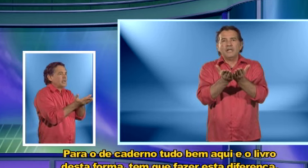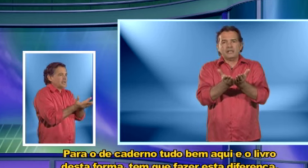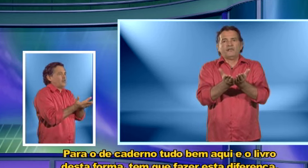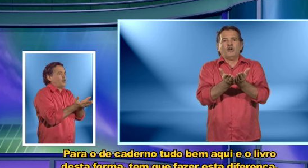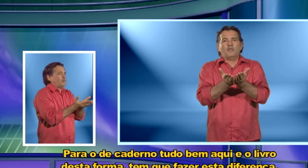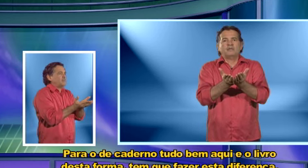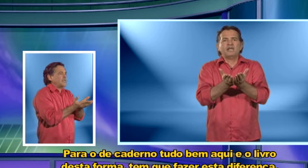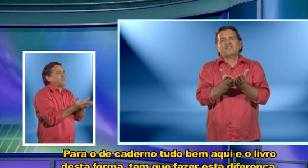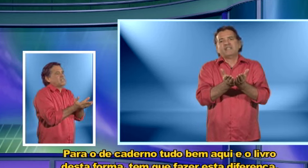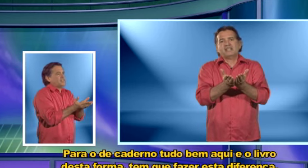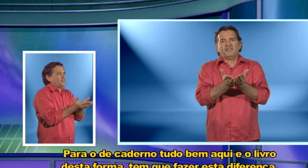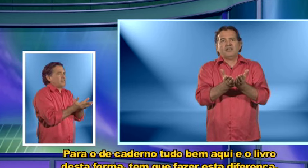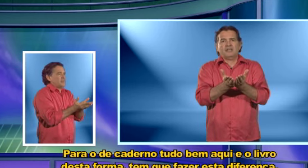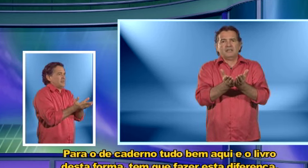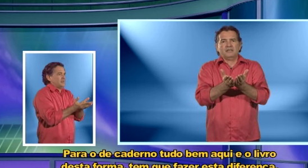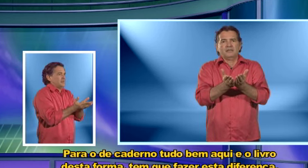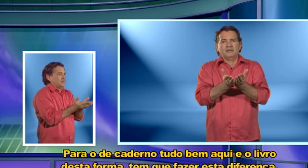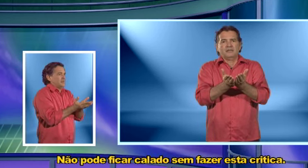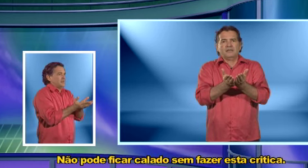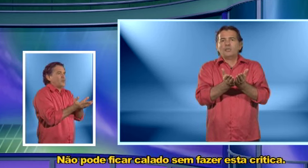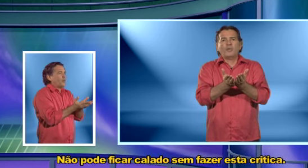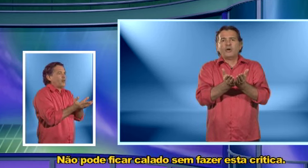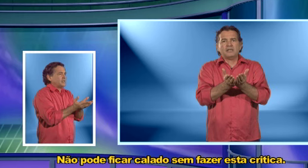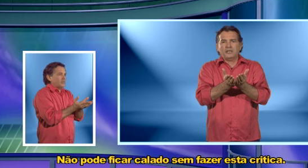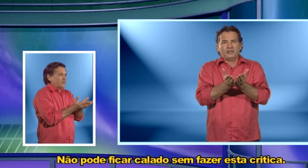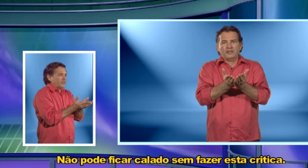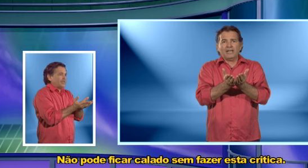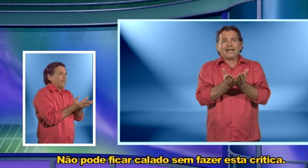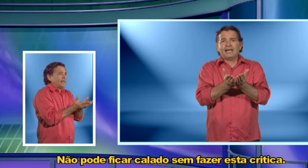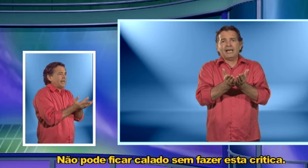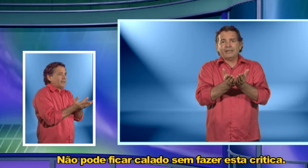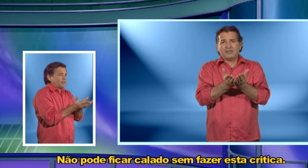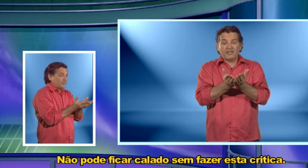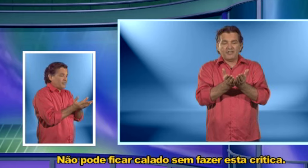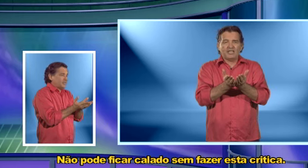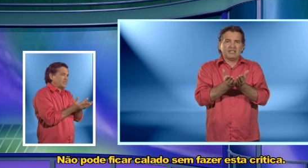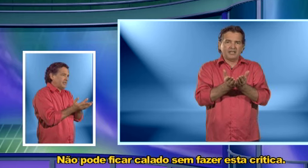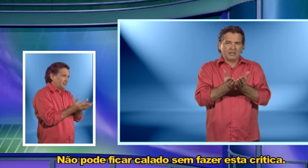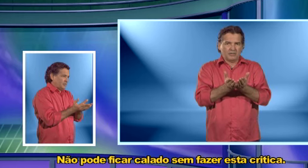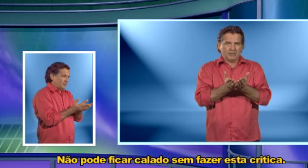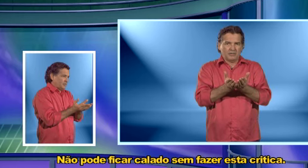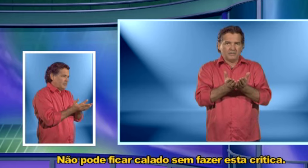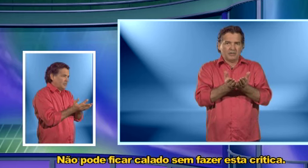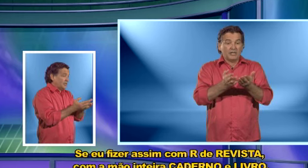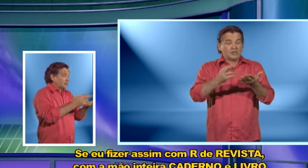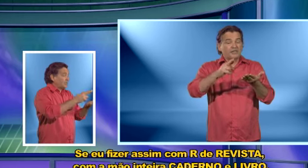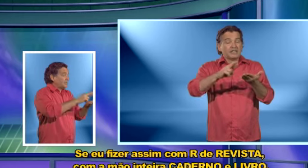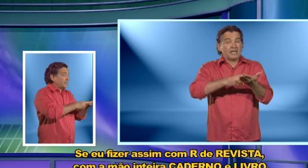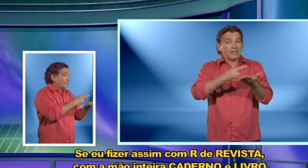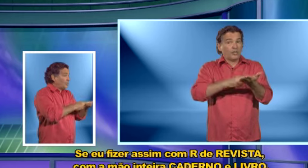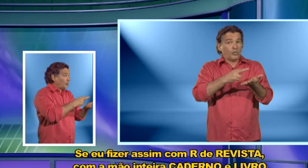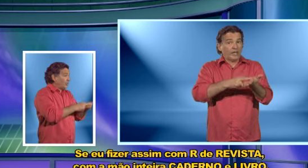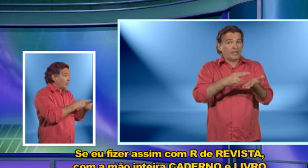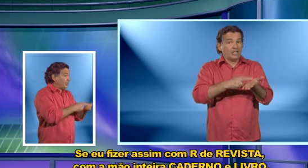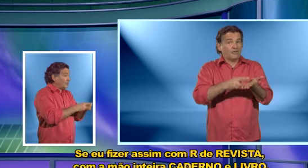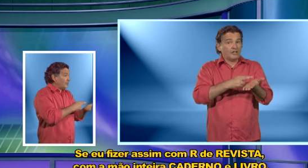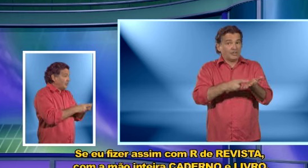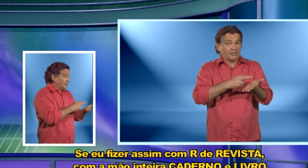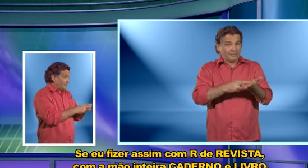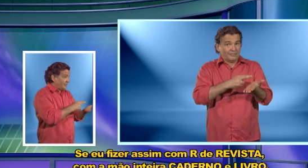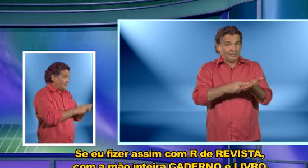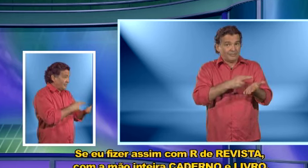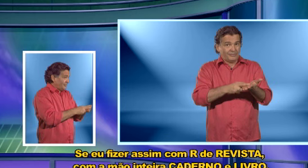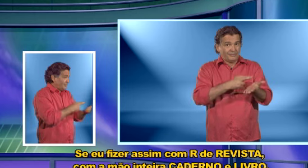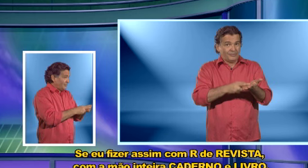livro, desta forma. Tem que fazer essa diferença. Não pode ficar calado sem fazer essa crítica. Se eu fizer aqui com R de